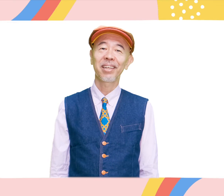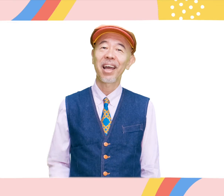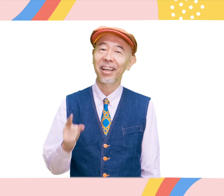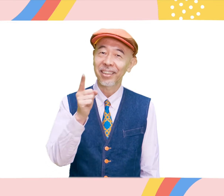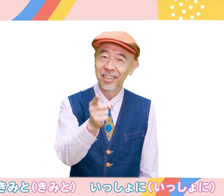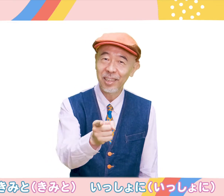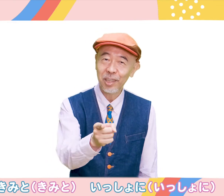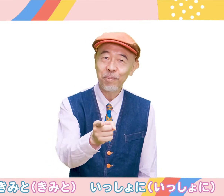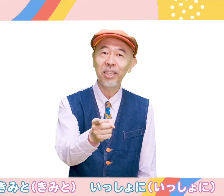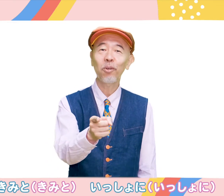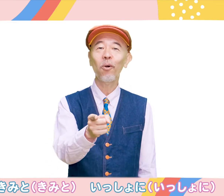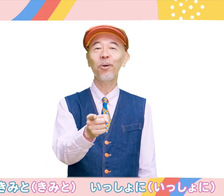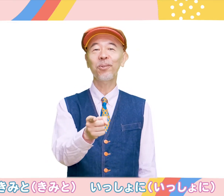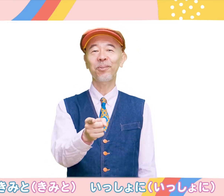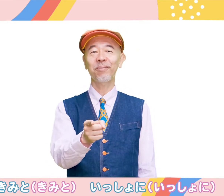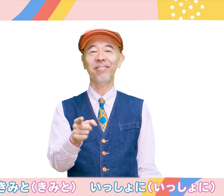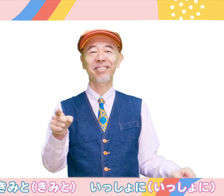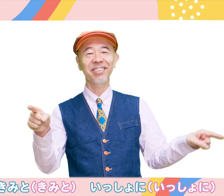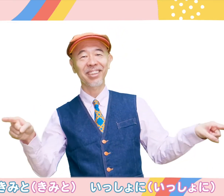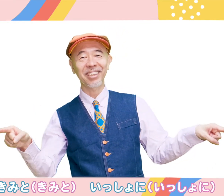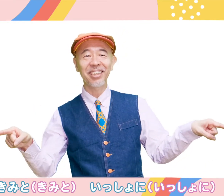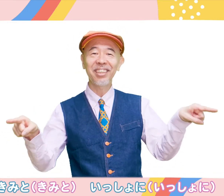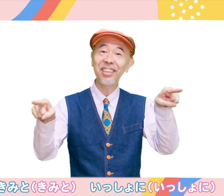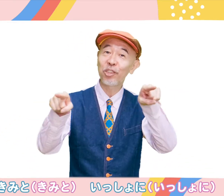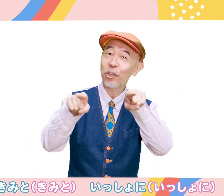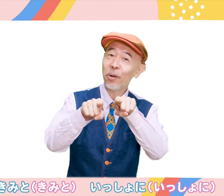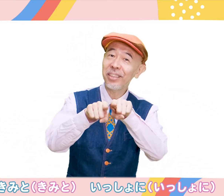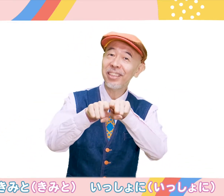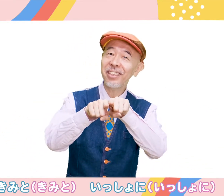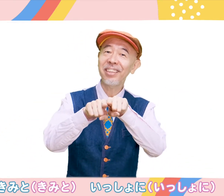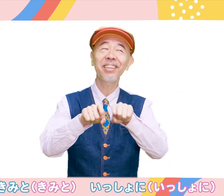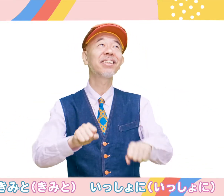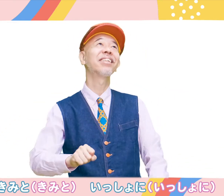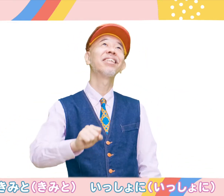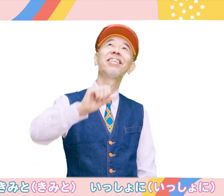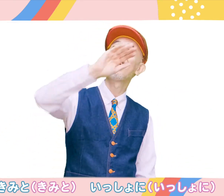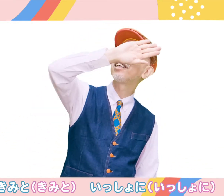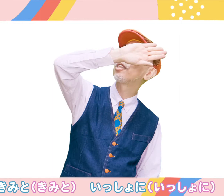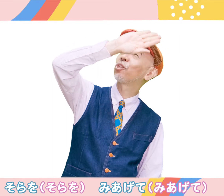な魚見つける。